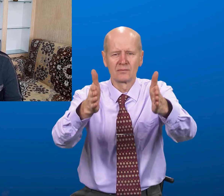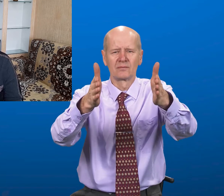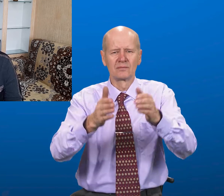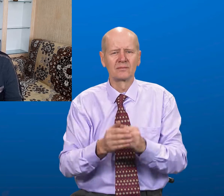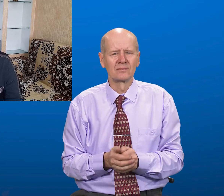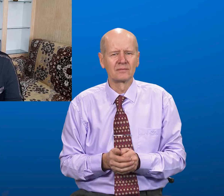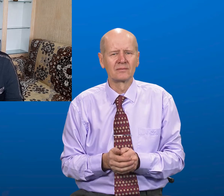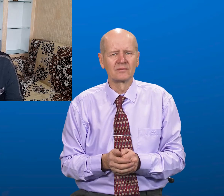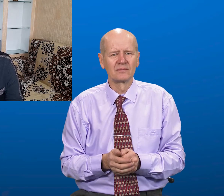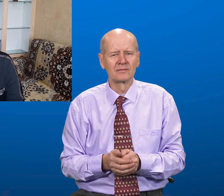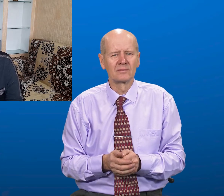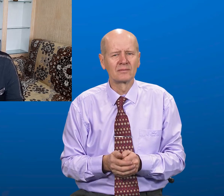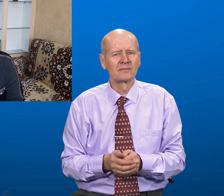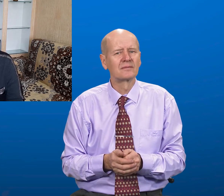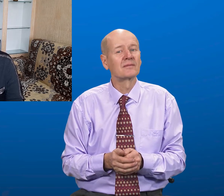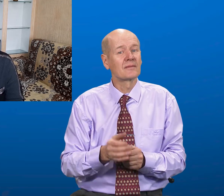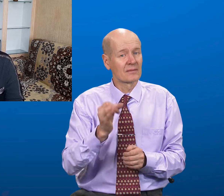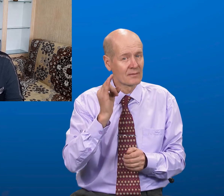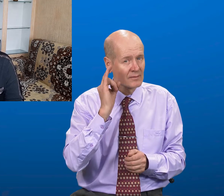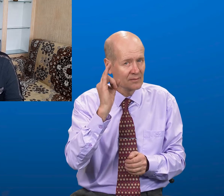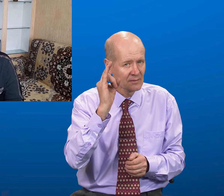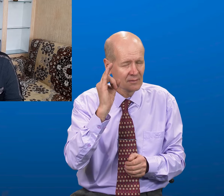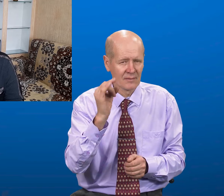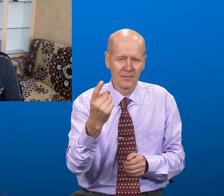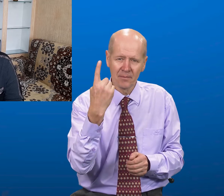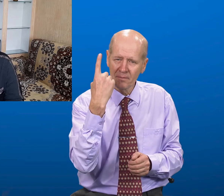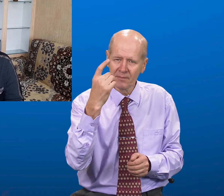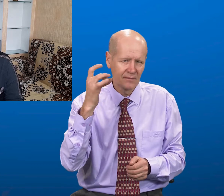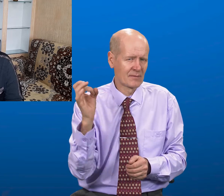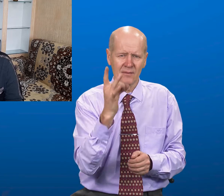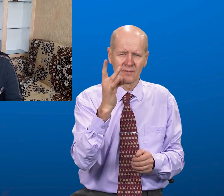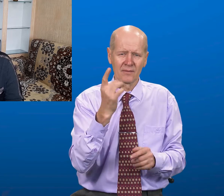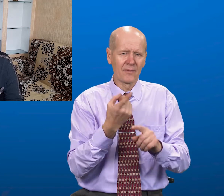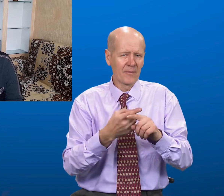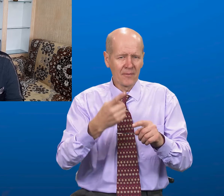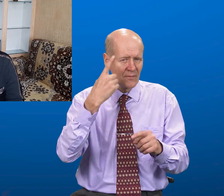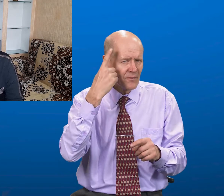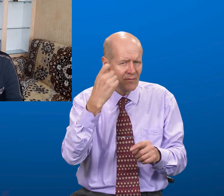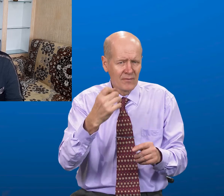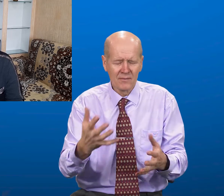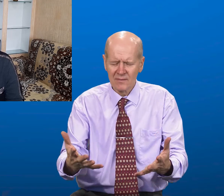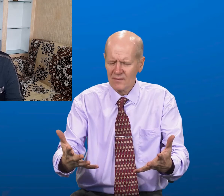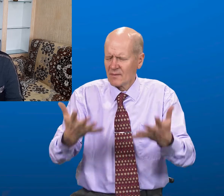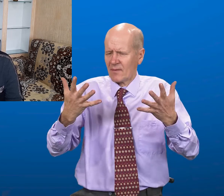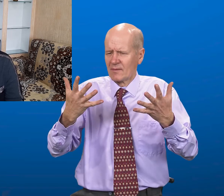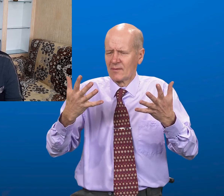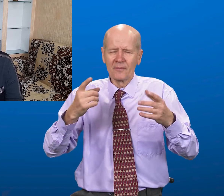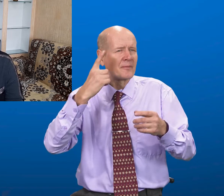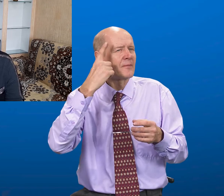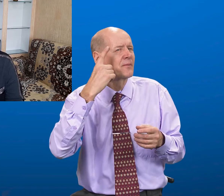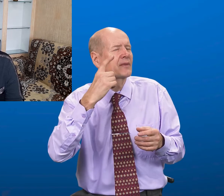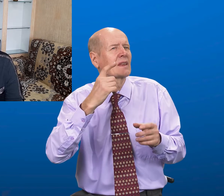Особо ярко в истории эта весть прозвучала перед выходом из Вавилона, когда народ нуждался в духовном возрождении.